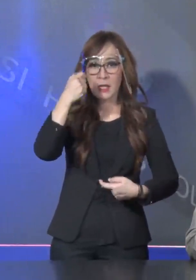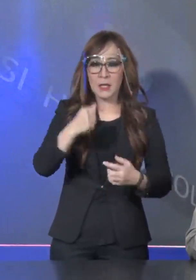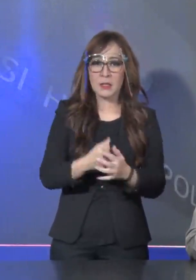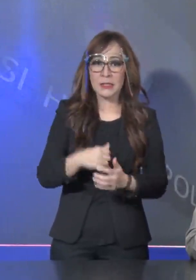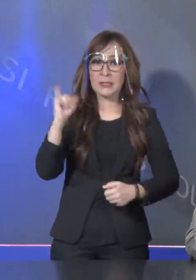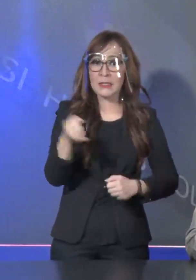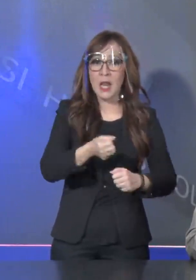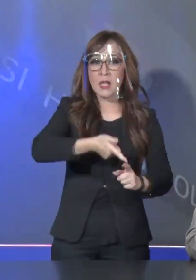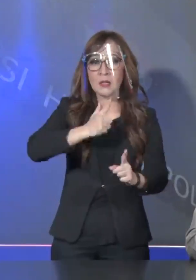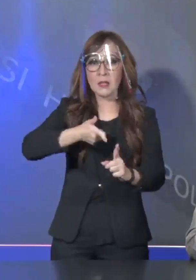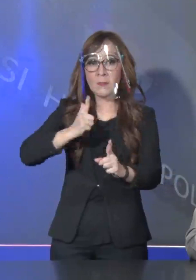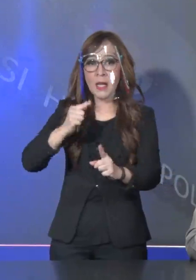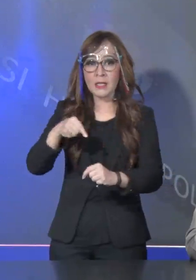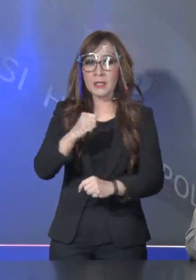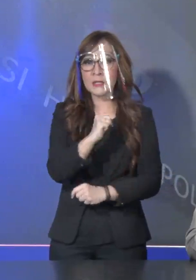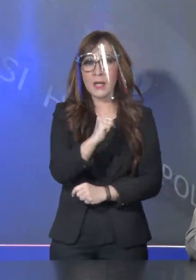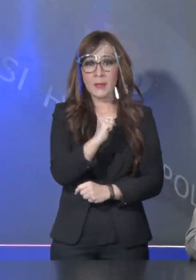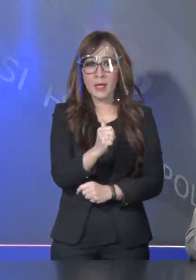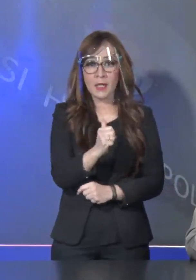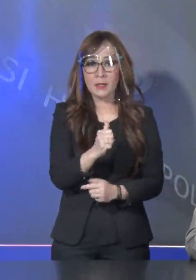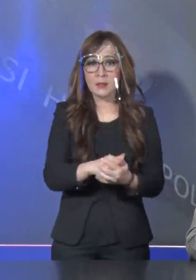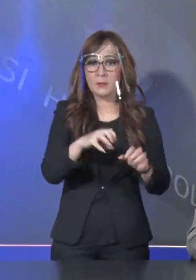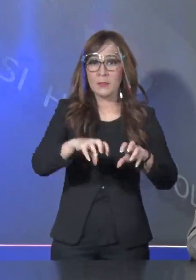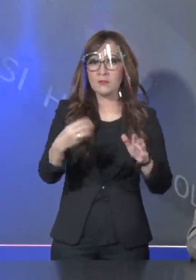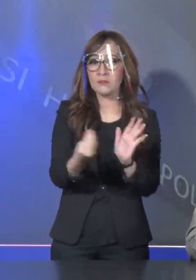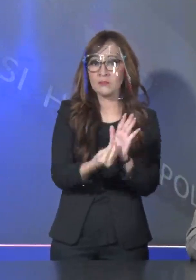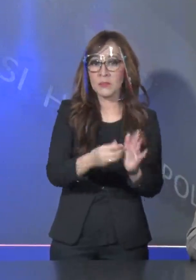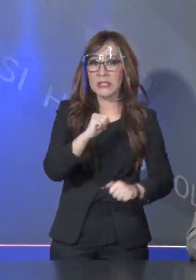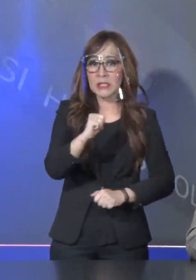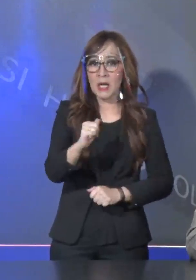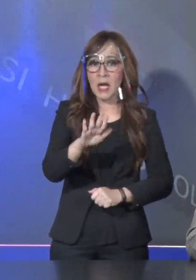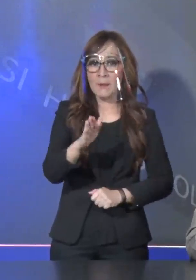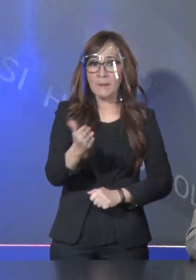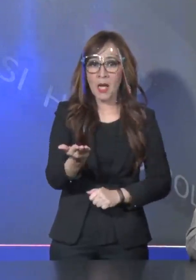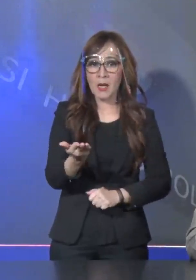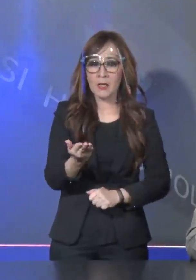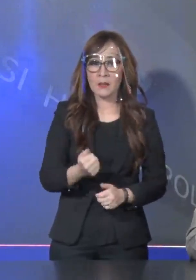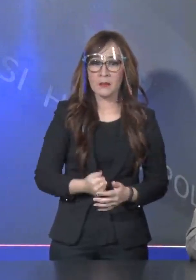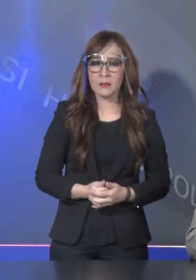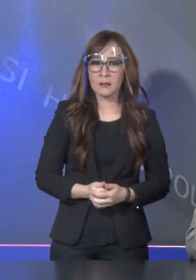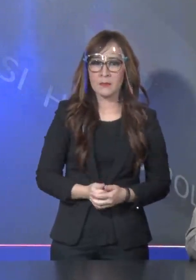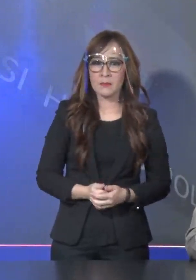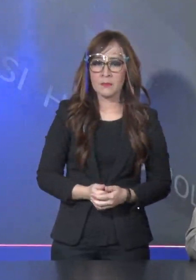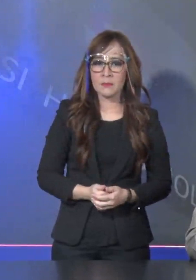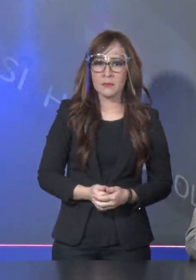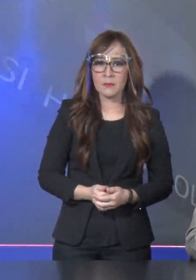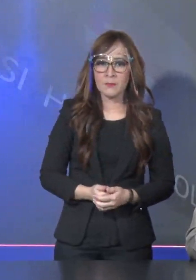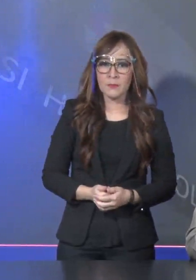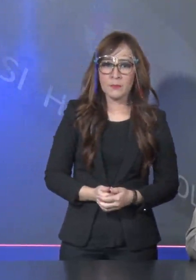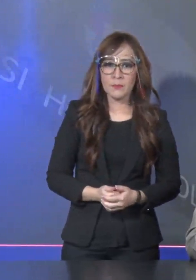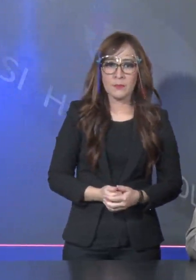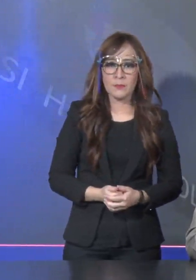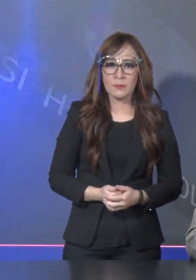saja, kemudian barang buktinya apa saja, dan kemudian polisi kan memiliki lisensi tukil Pak untuk melindungi diri, kenapa